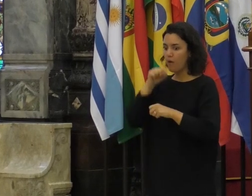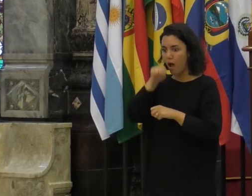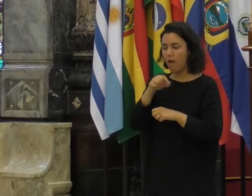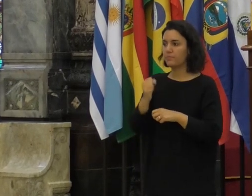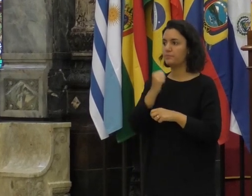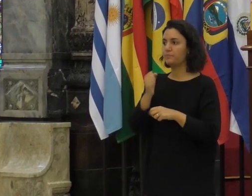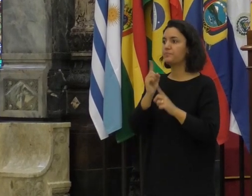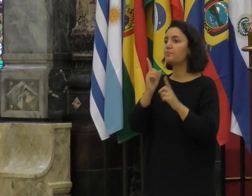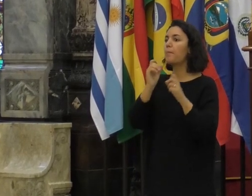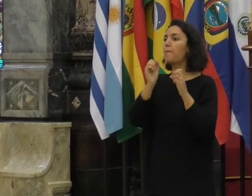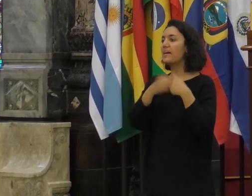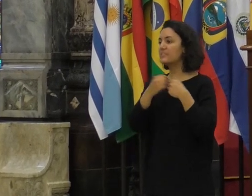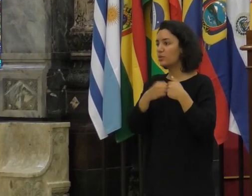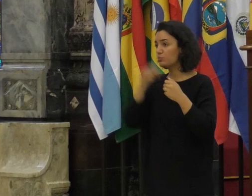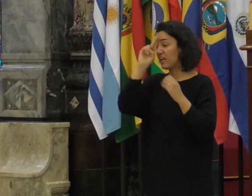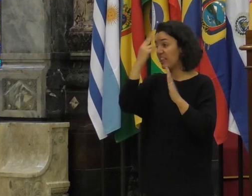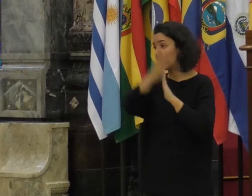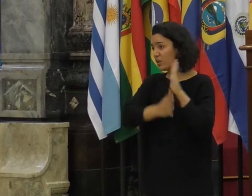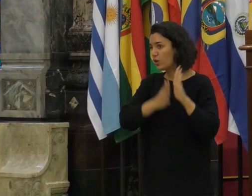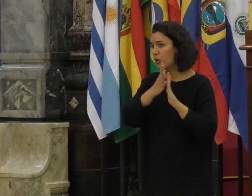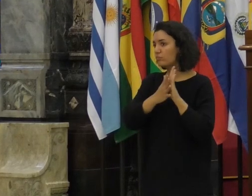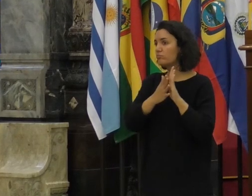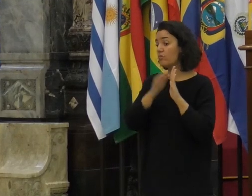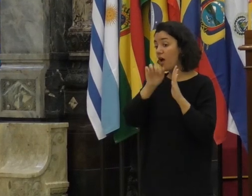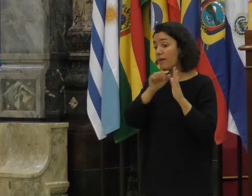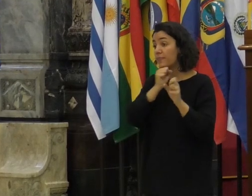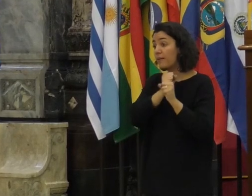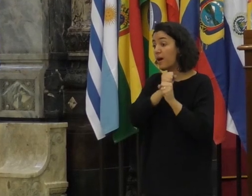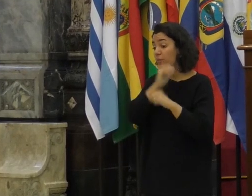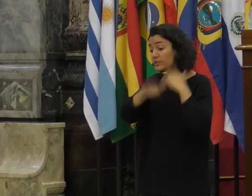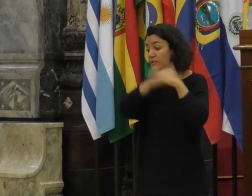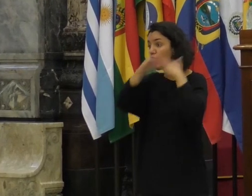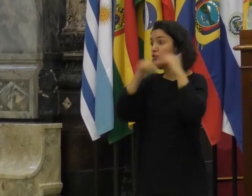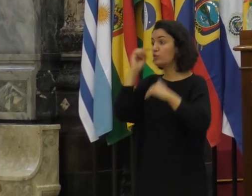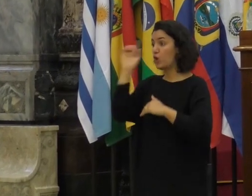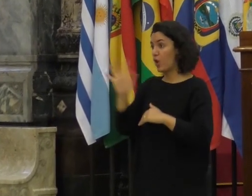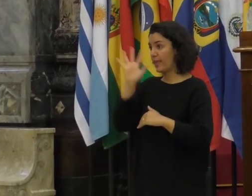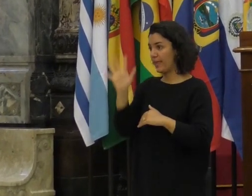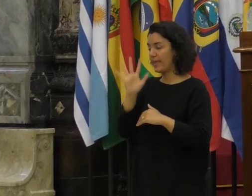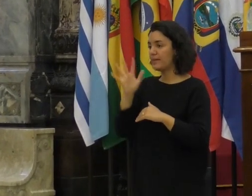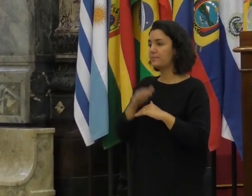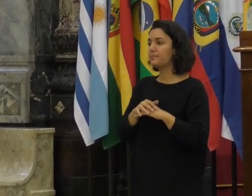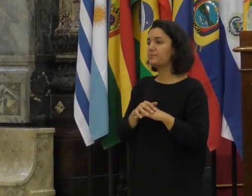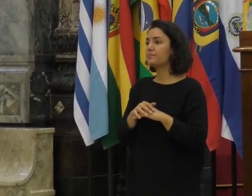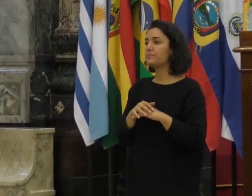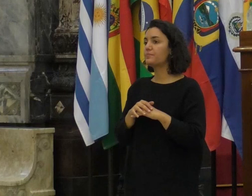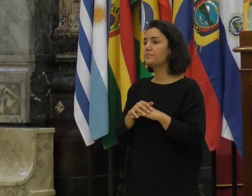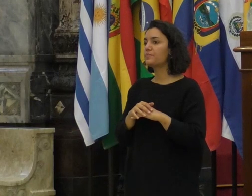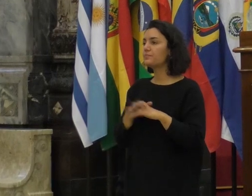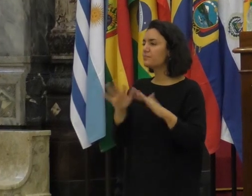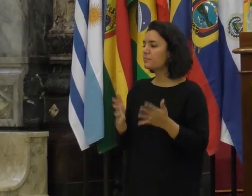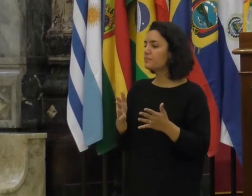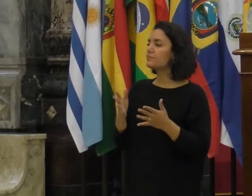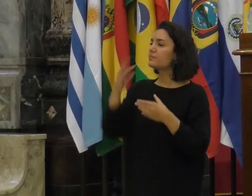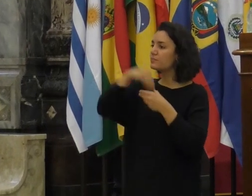en Paysandú, donde trabajamos con el desarrollo de la psicología en el marco de una